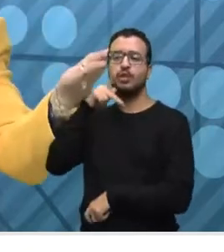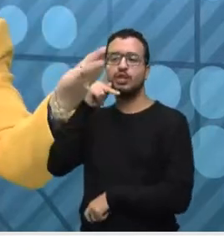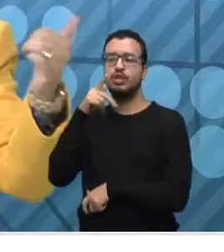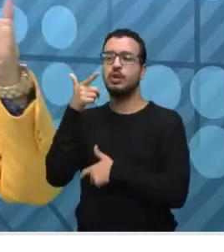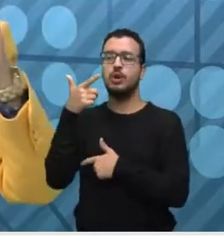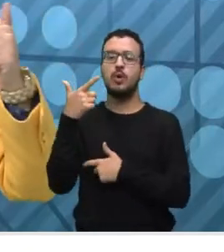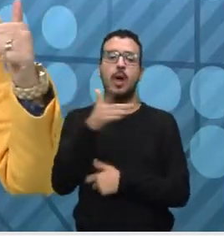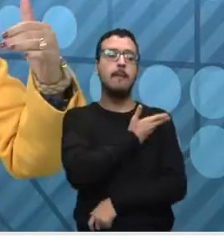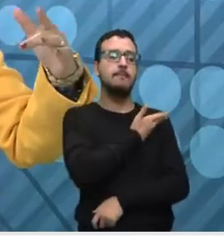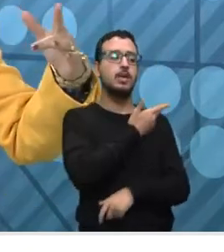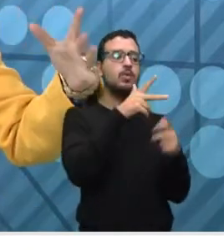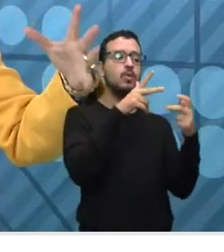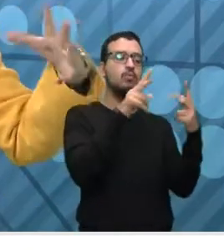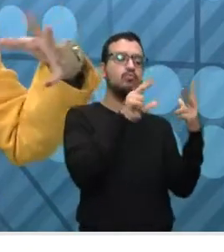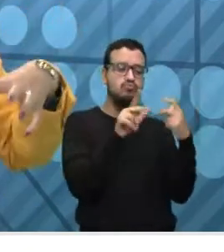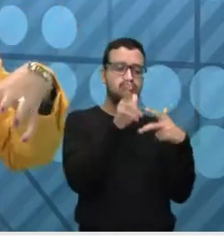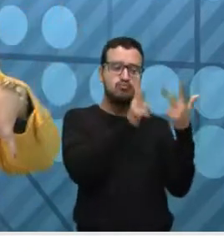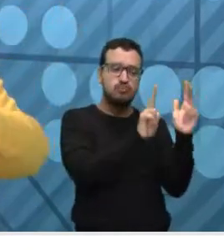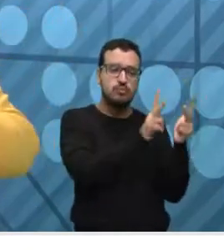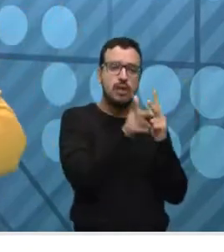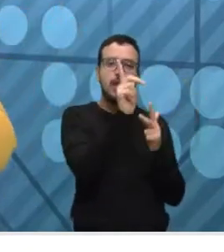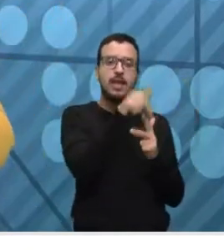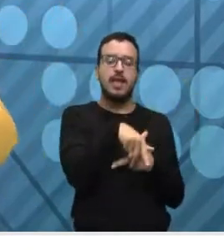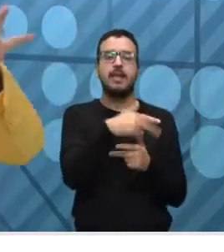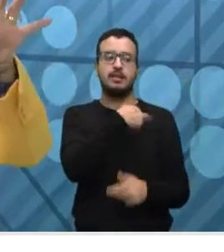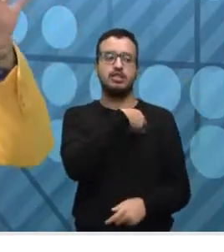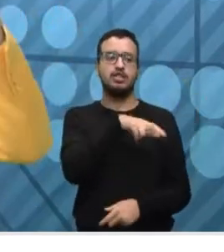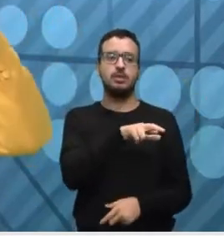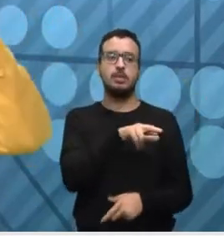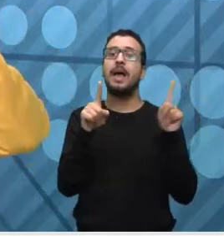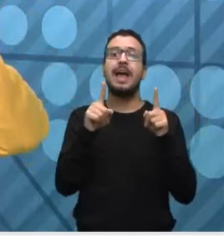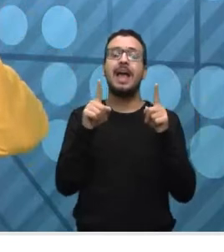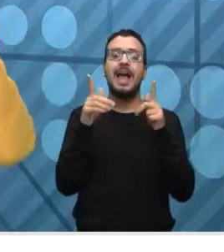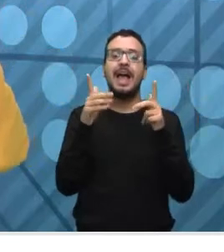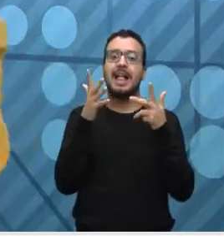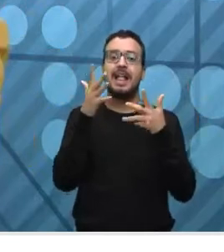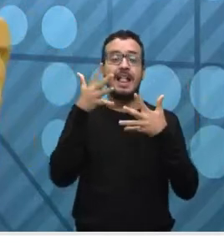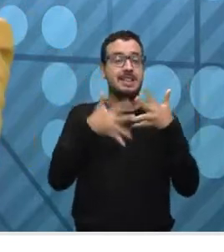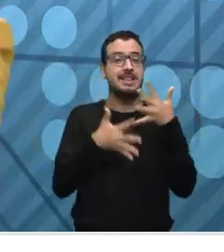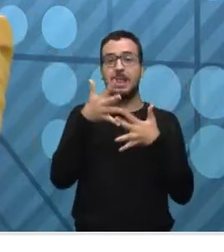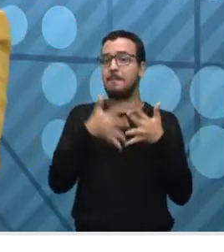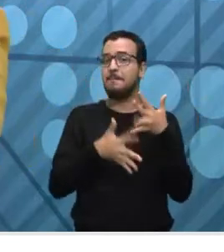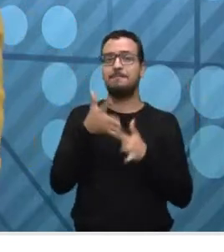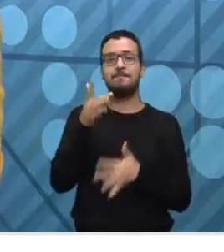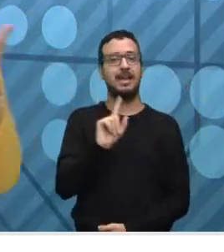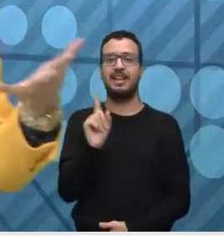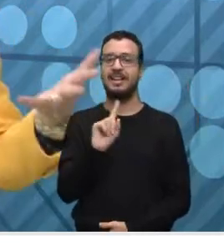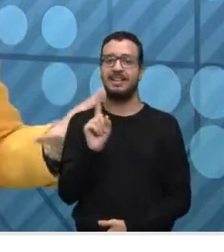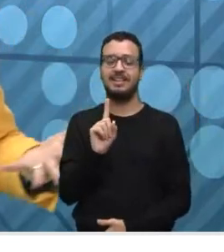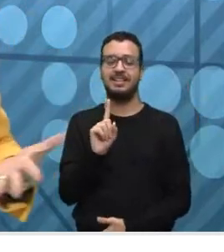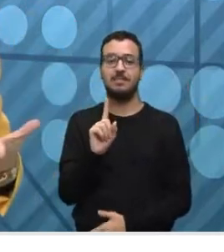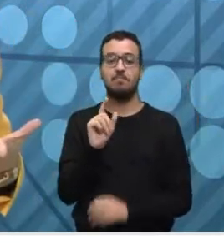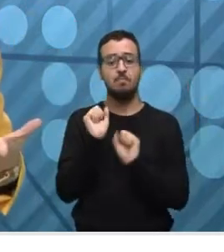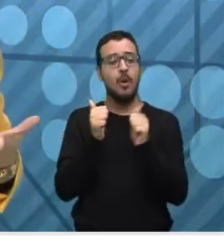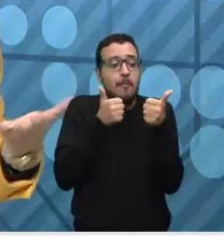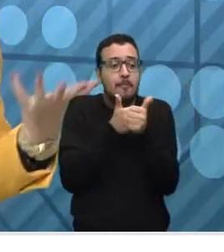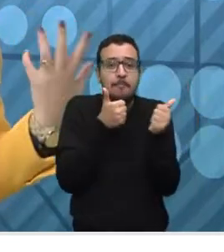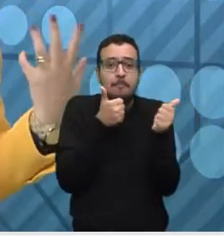conversa sobre trabalho, sem atrapalhar, né? Porque não existe som, apenas sinais, então não se